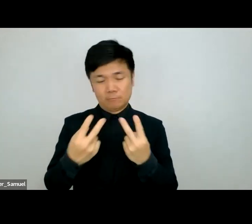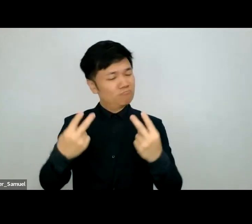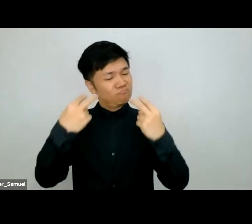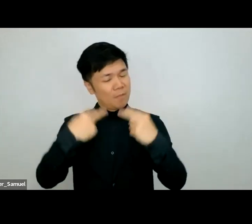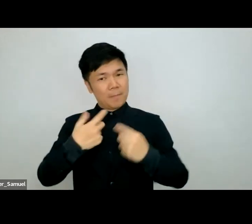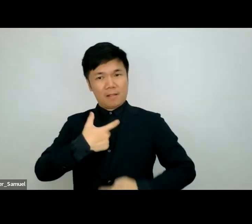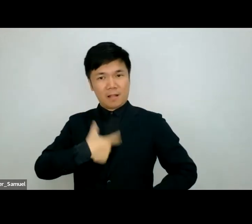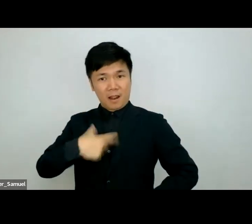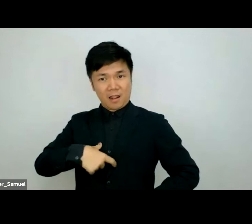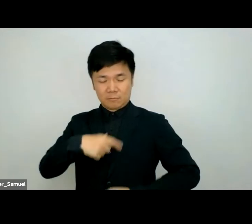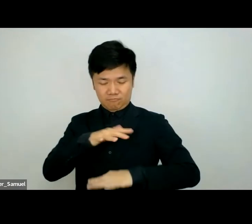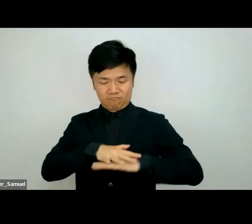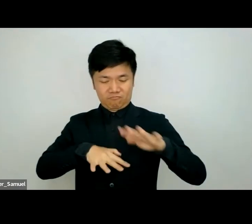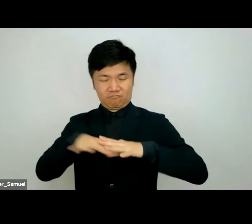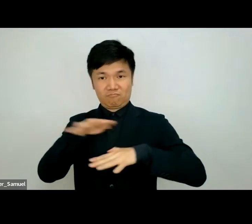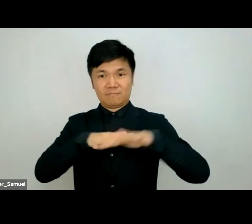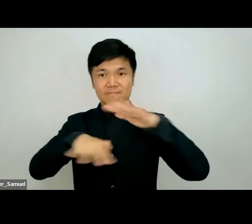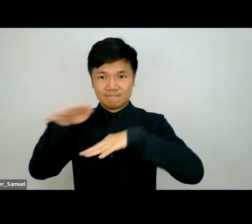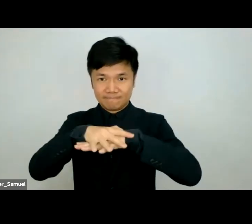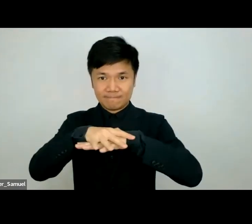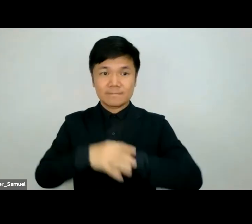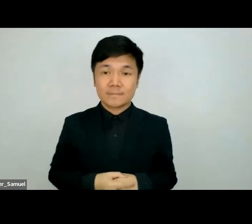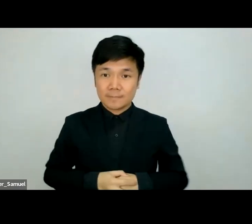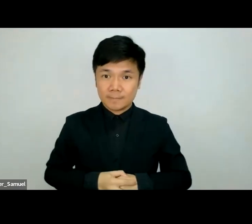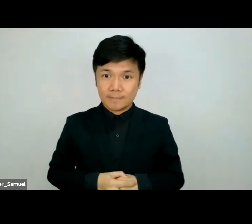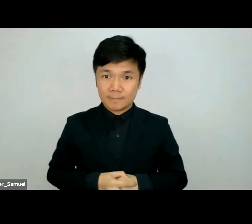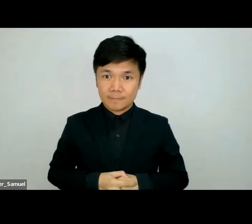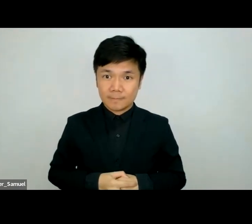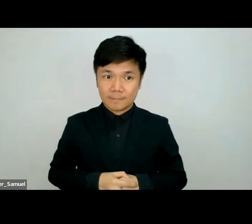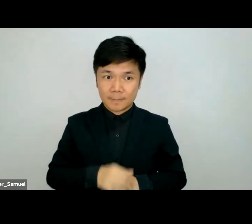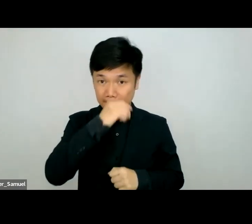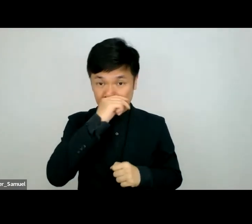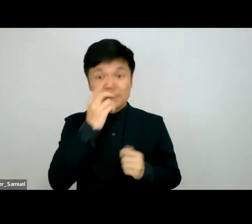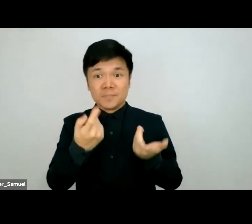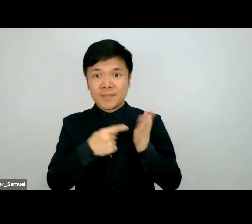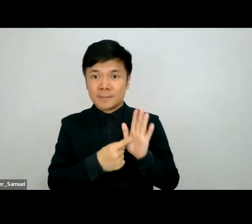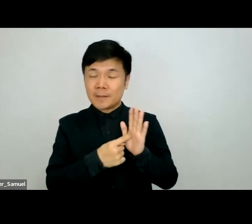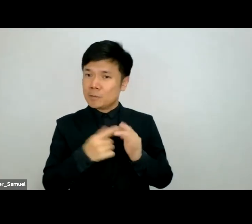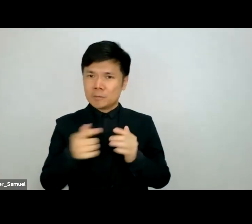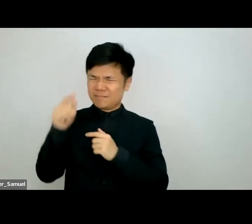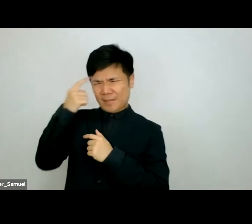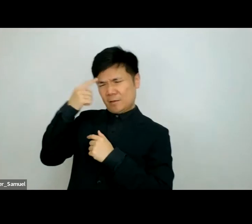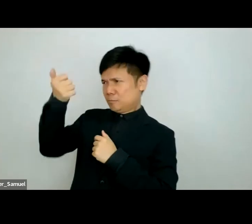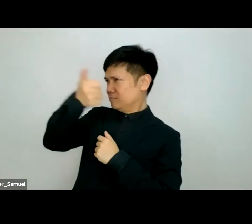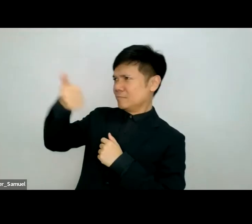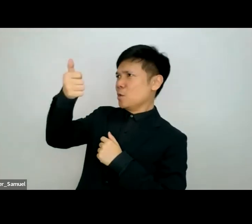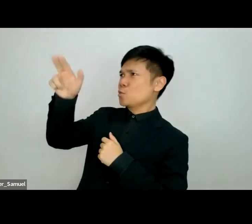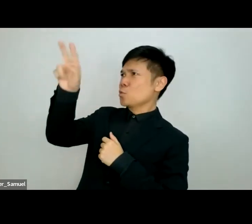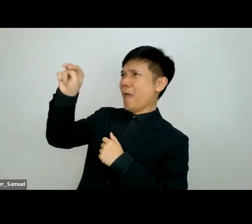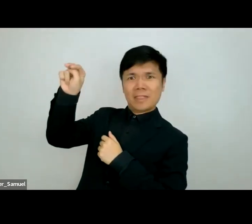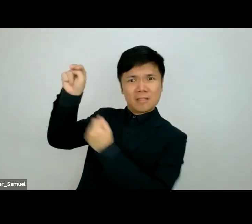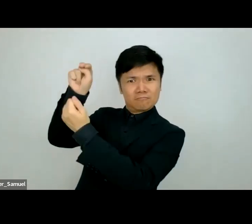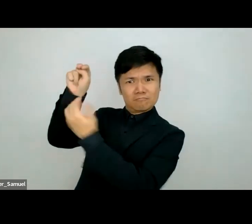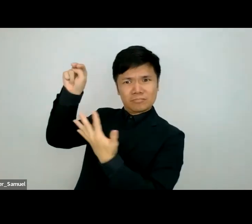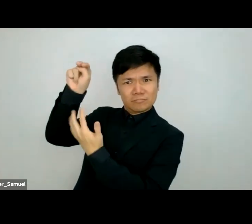des défis. Quand je parle de défis, je sais que sur le terrain, beaucoup de collègues, non seulement du système des